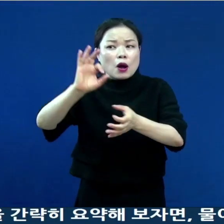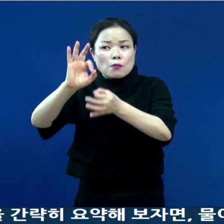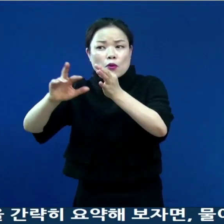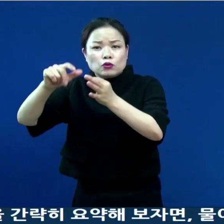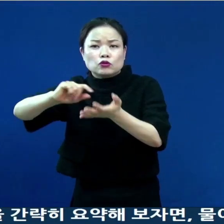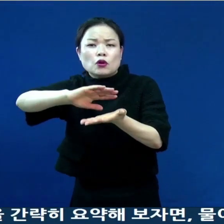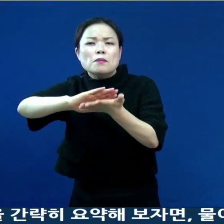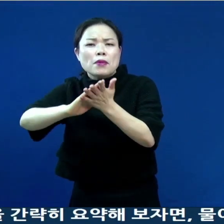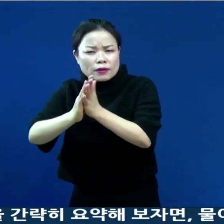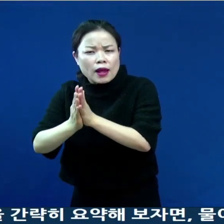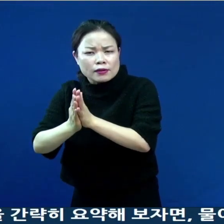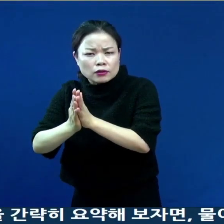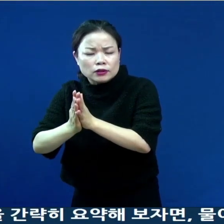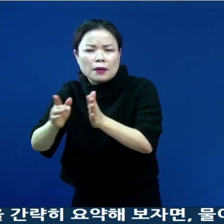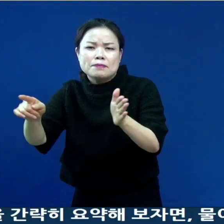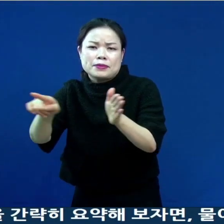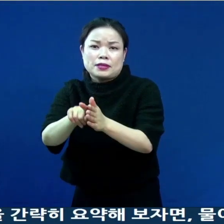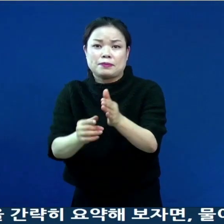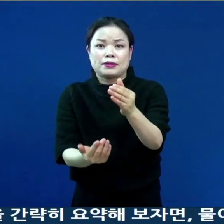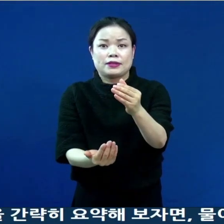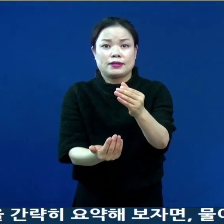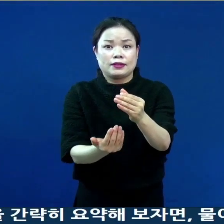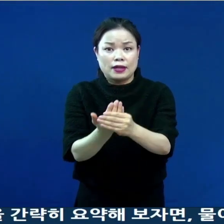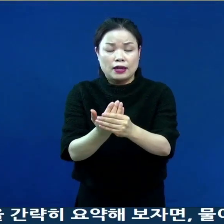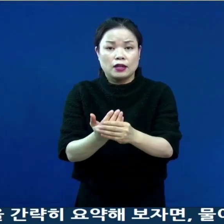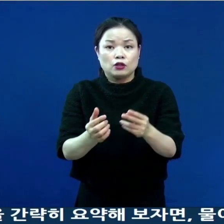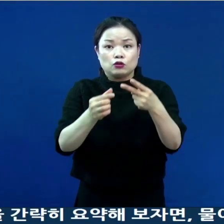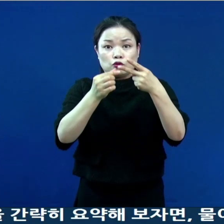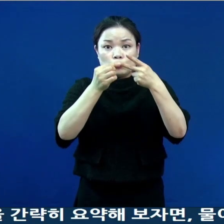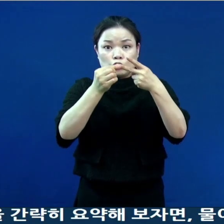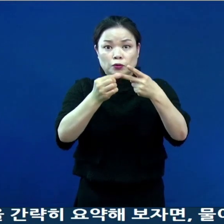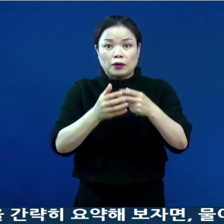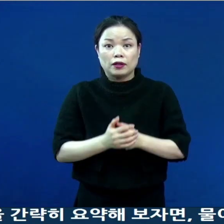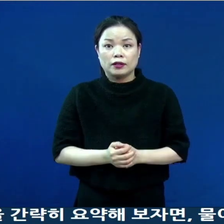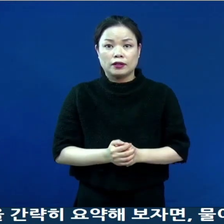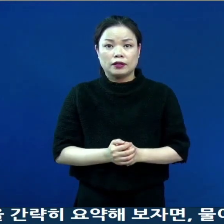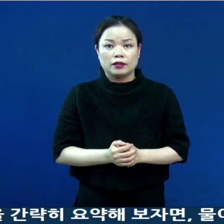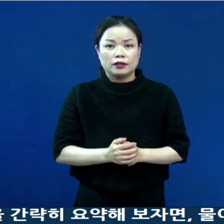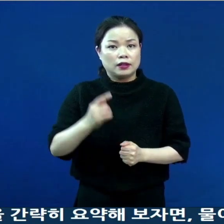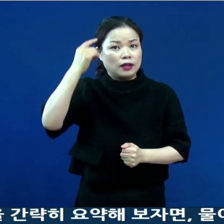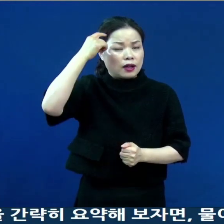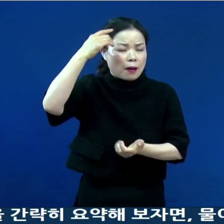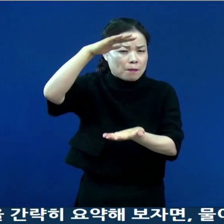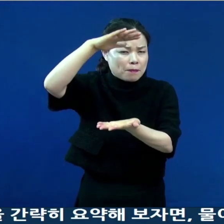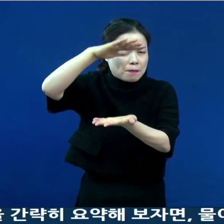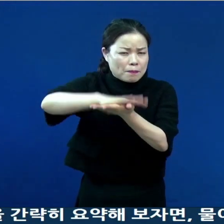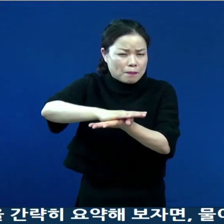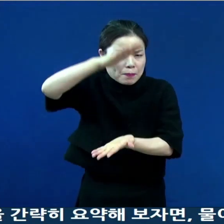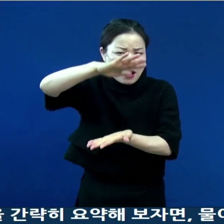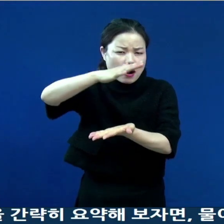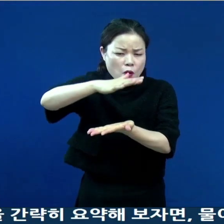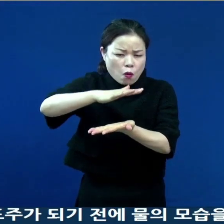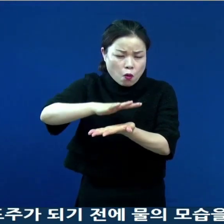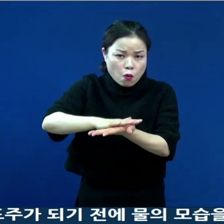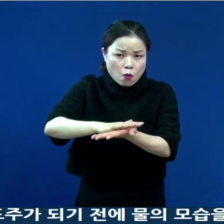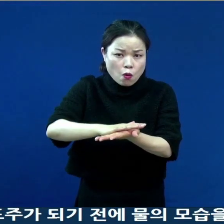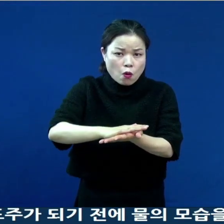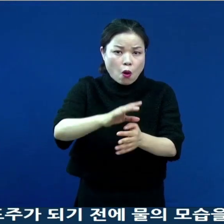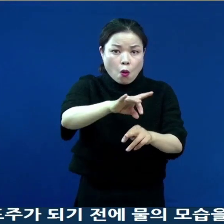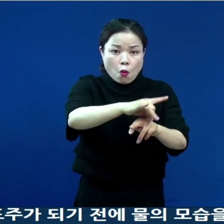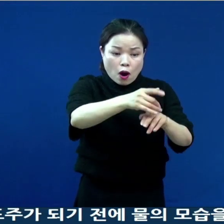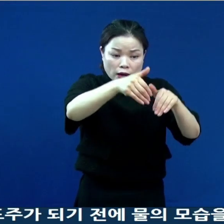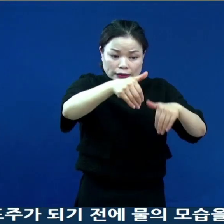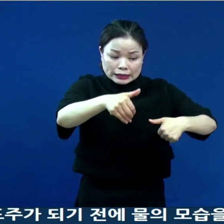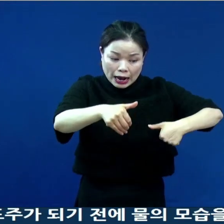라는 것을 볼 수 있는 믿음이 생겨야 되는 것이죠. 두 번째, 열이 떨어진 왕의